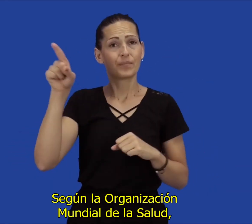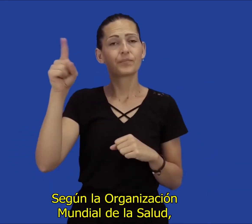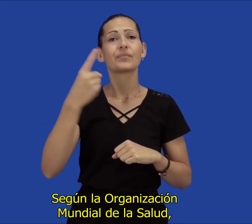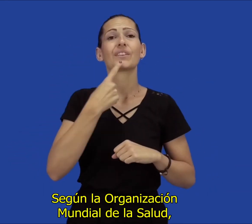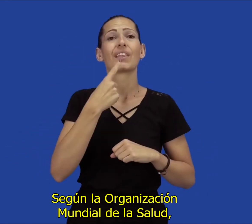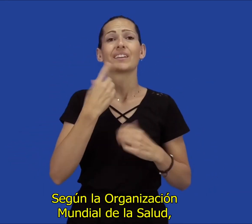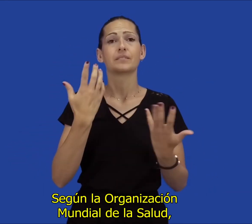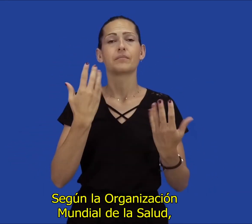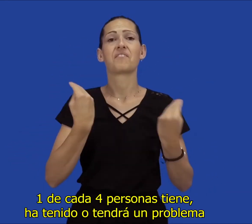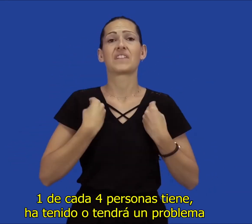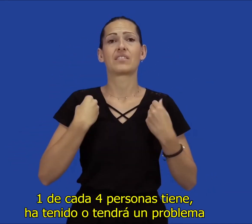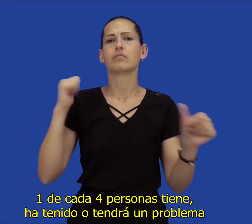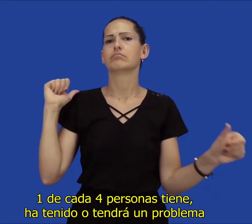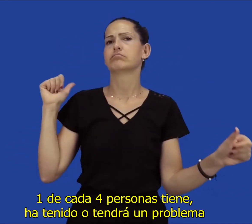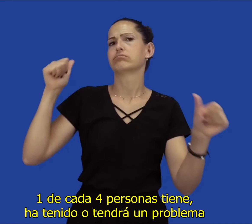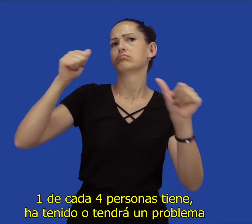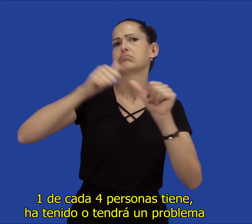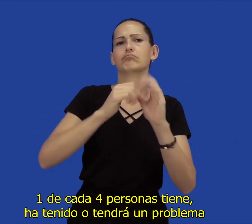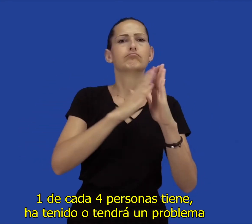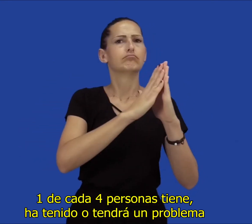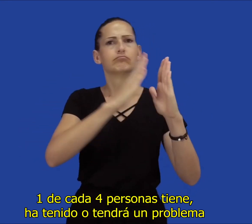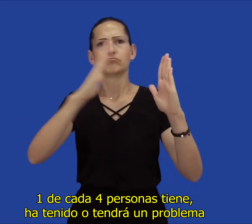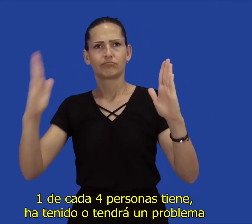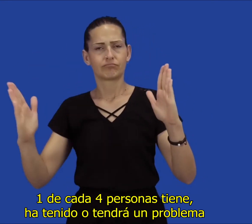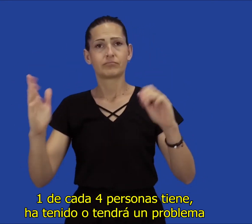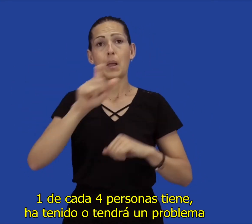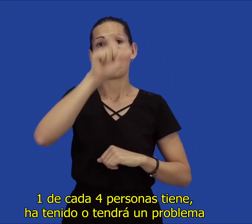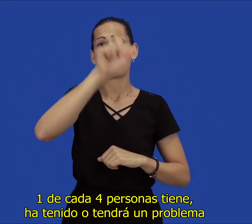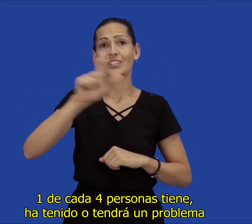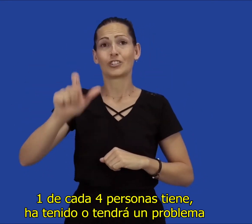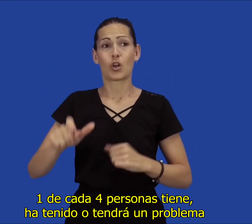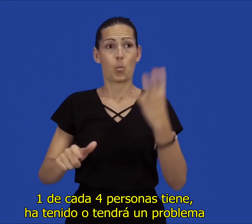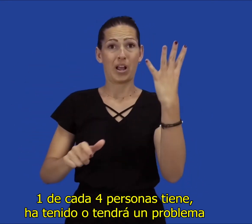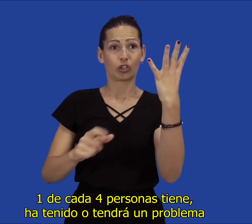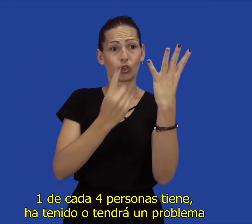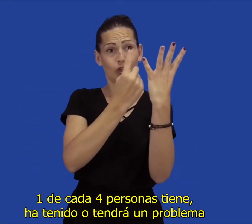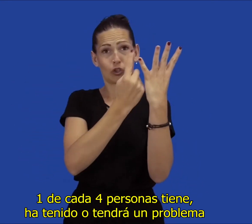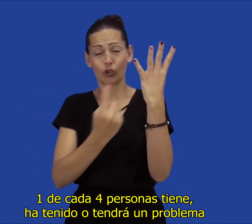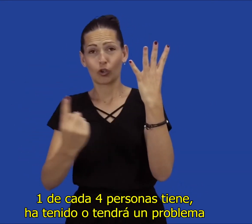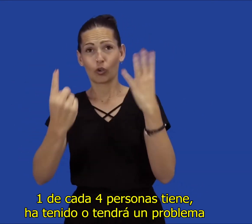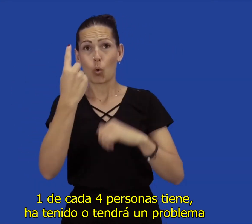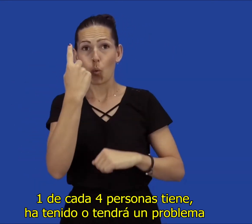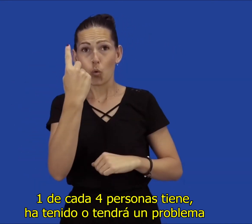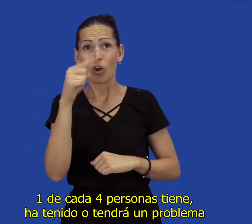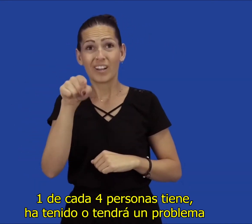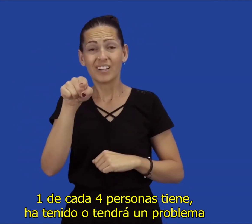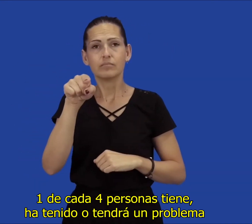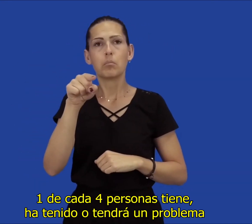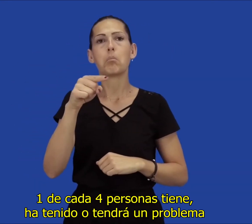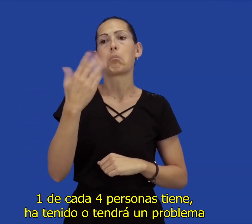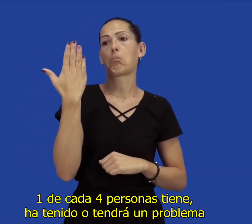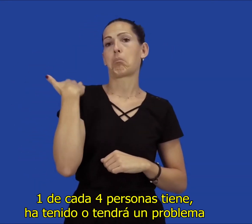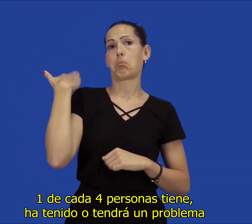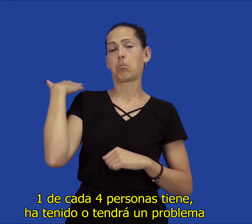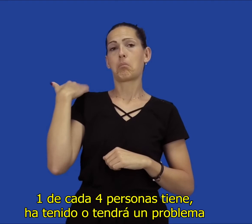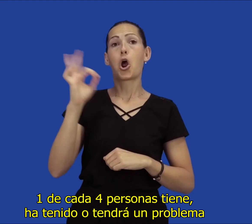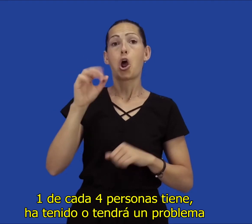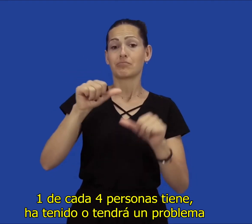según la organización mundial de la salud una de cada cuatro personas tiene ha tenido o tendrá